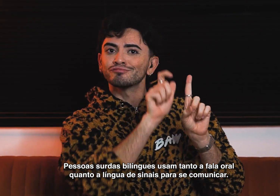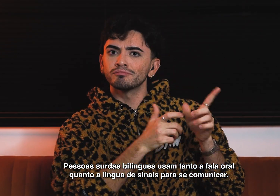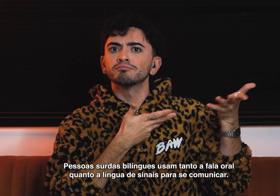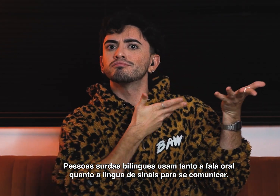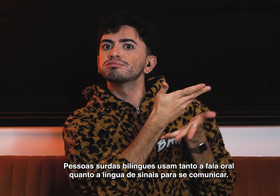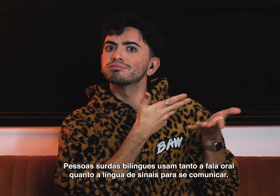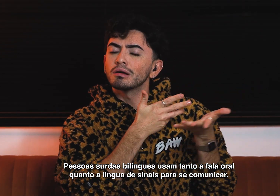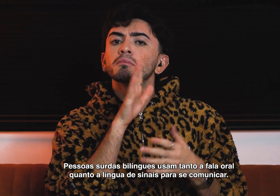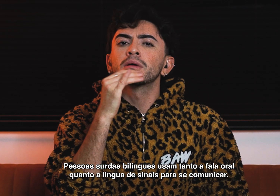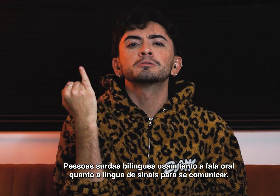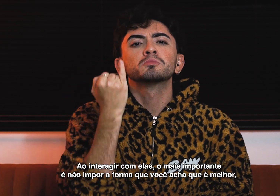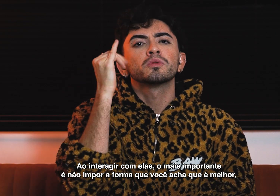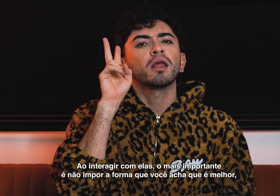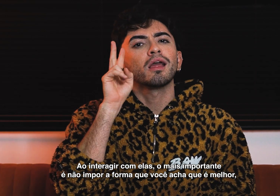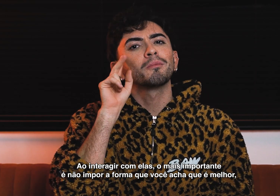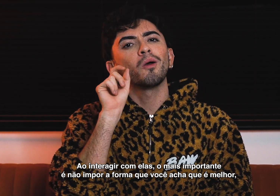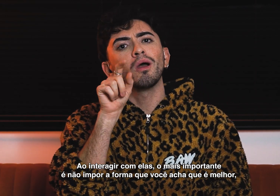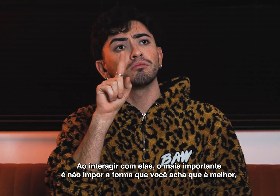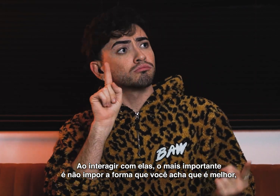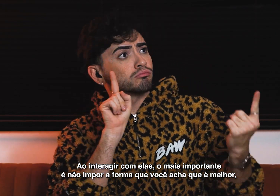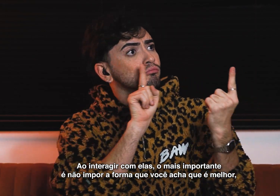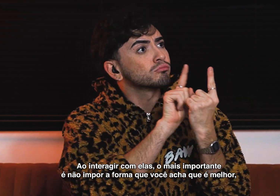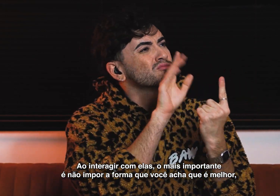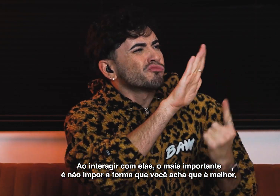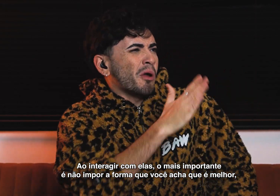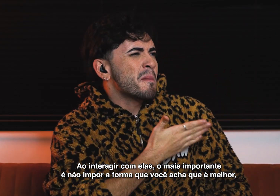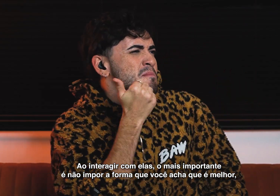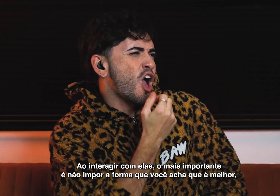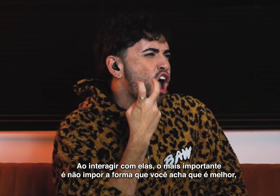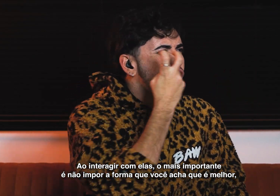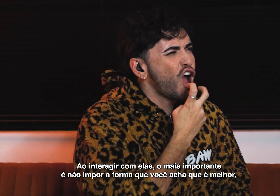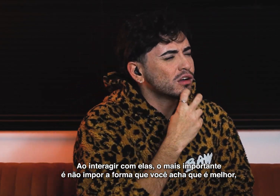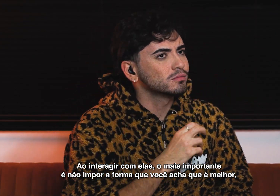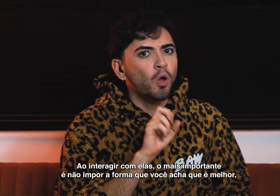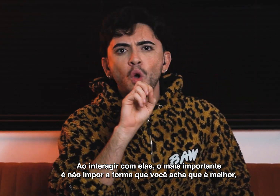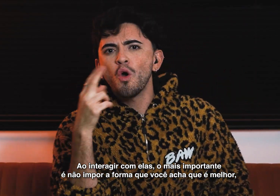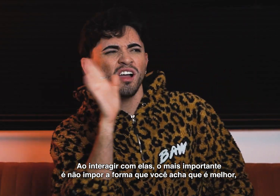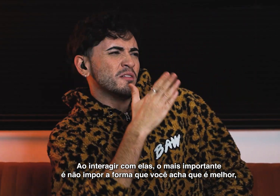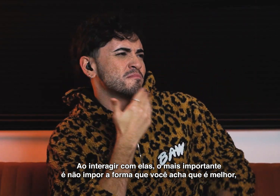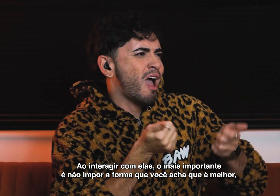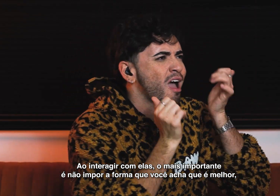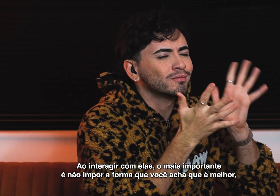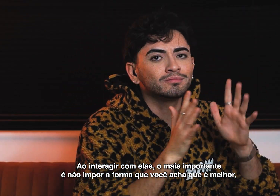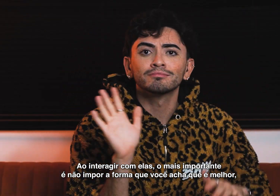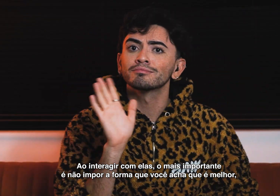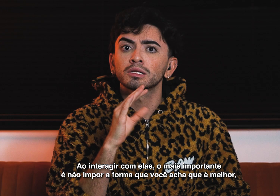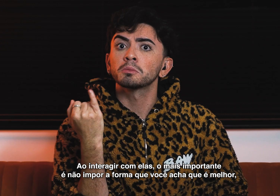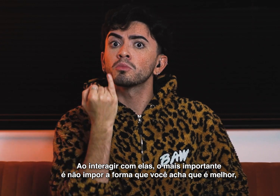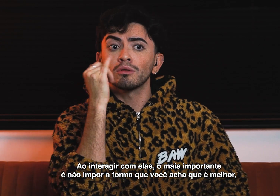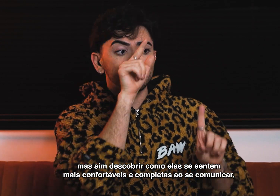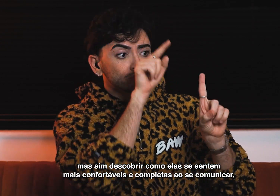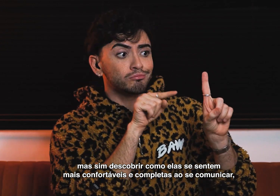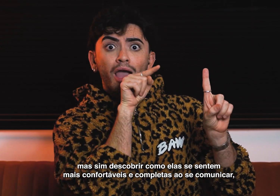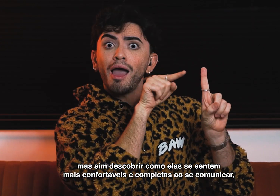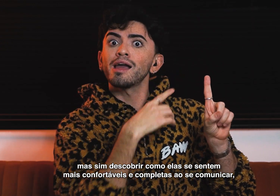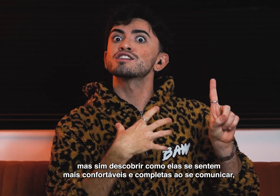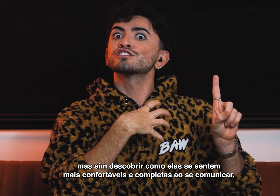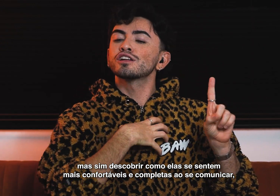comunicar. Ao interagir com elas, o mais importante é não impor a forma que você acha que é melhor, mas sim